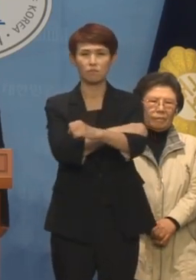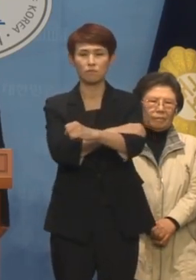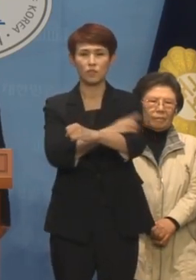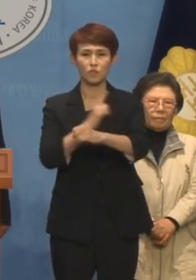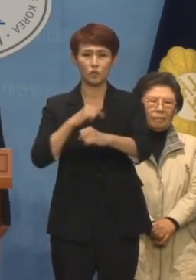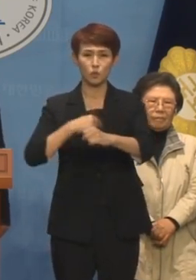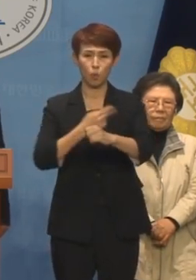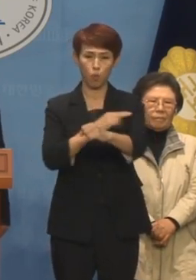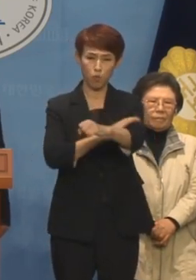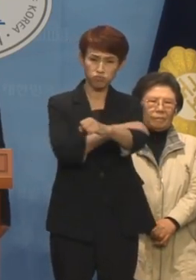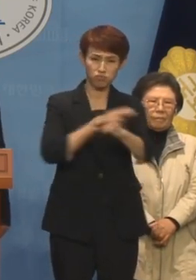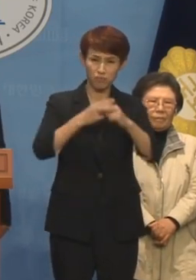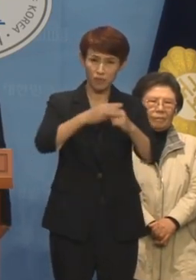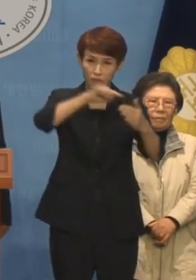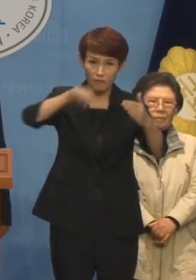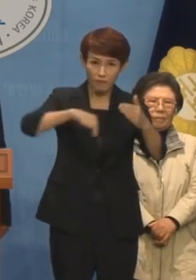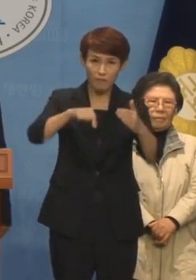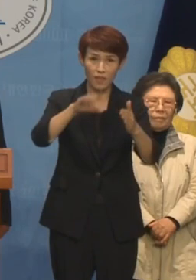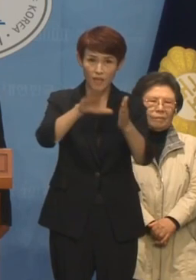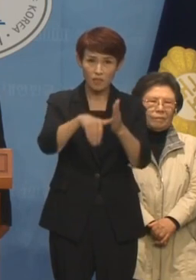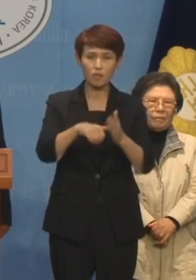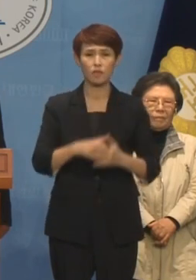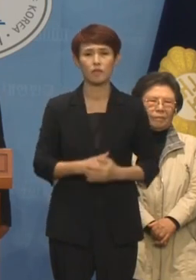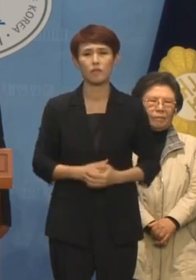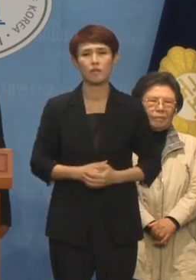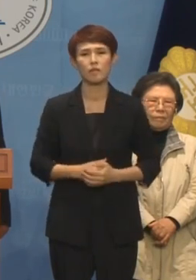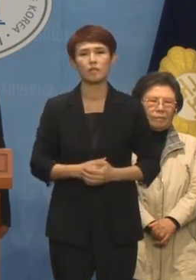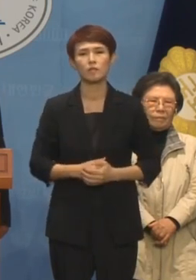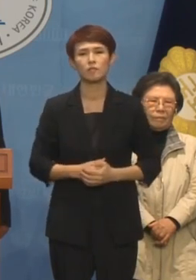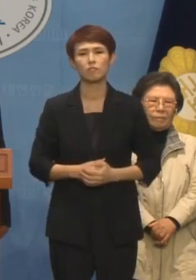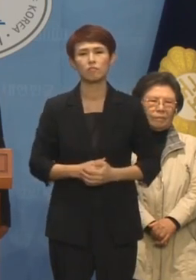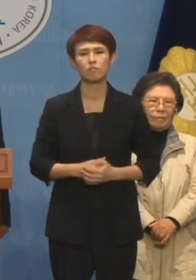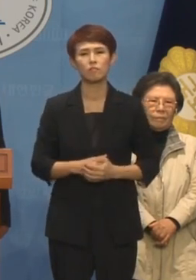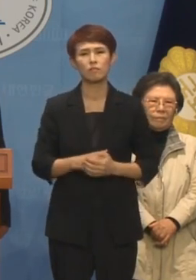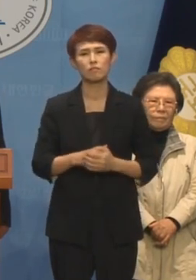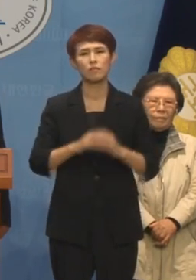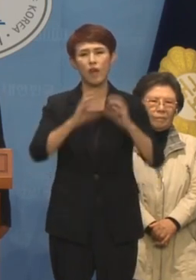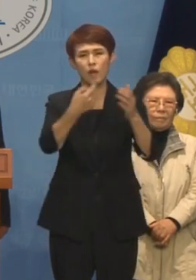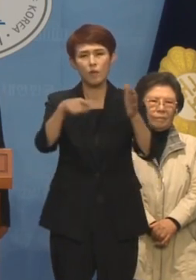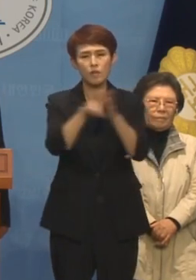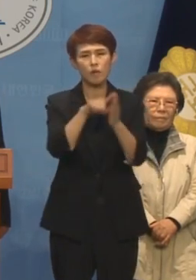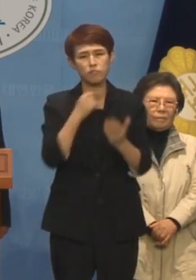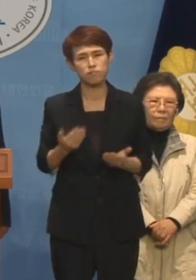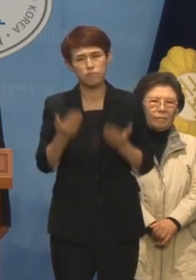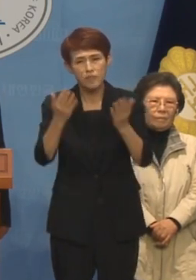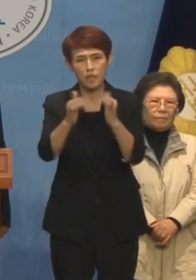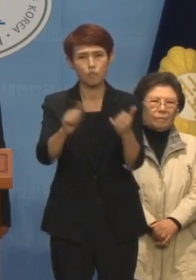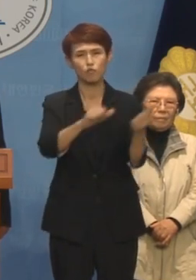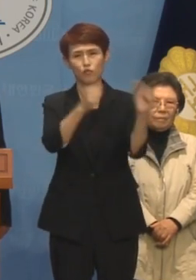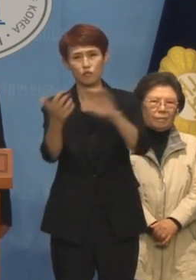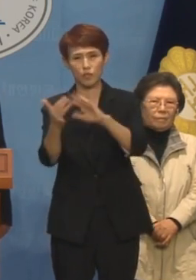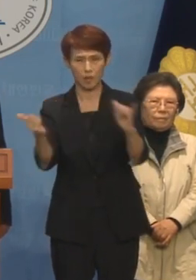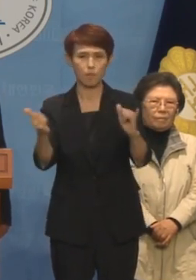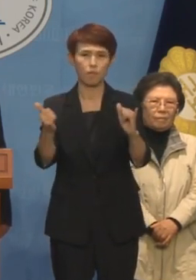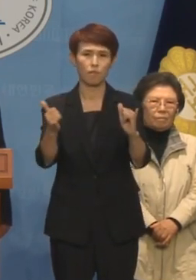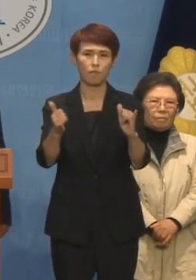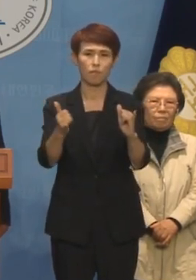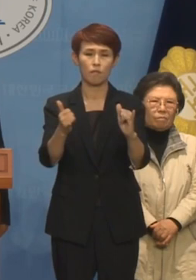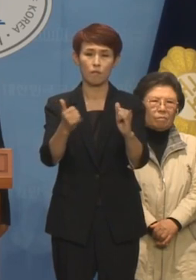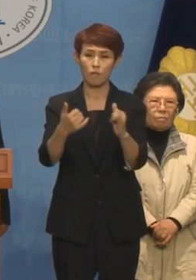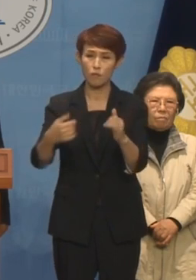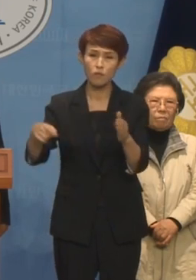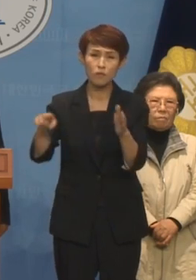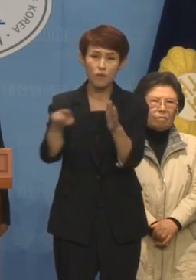정권에서 민주주의를 외치다 사망하거나 부상당한 그리고 감옥 간 분도 있지만 이분들에